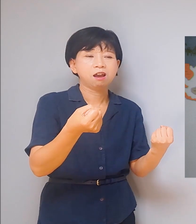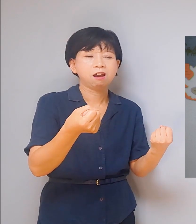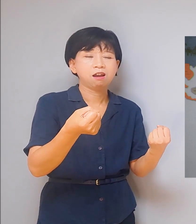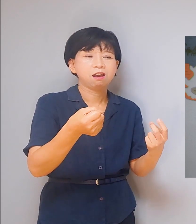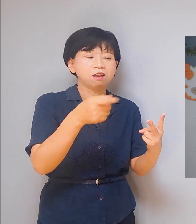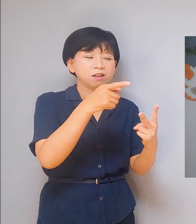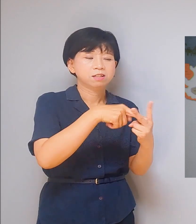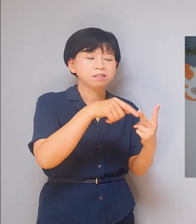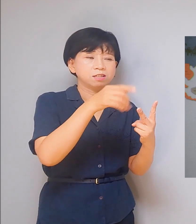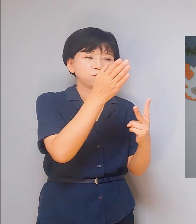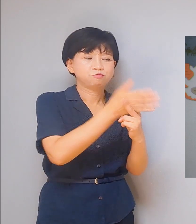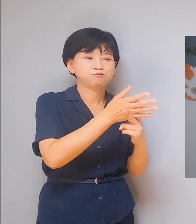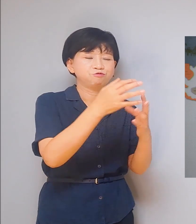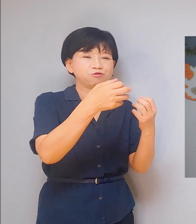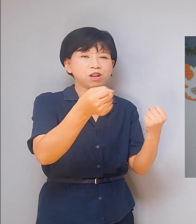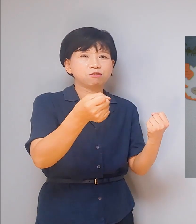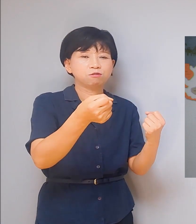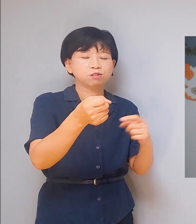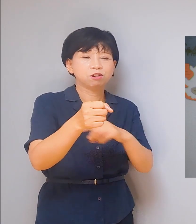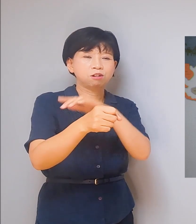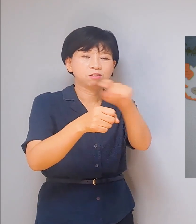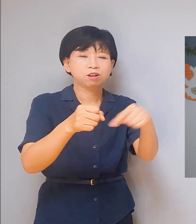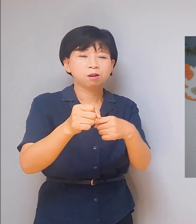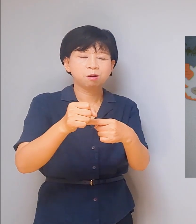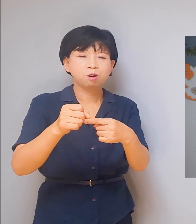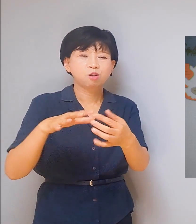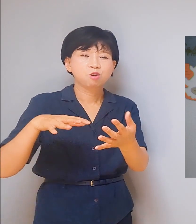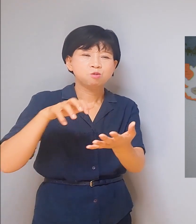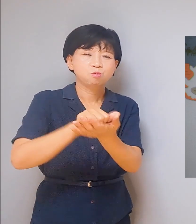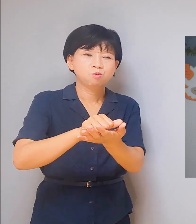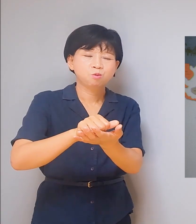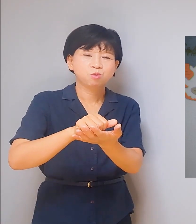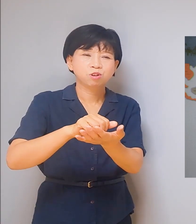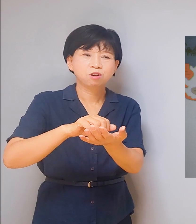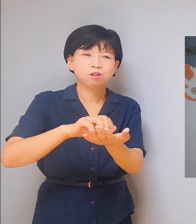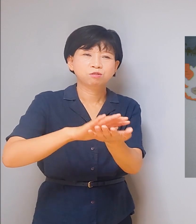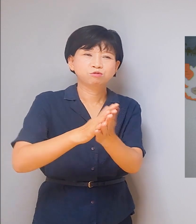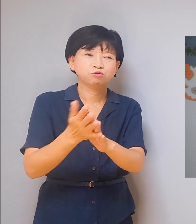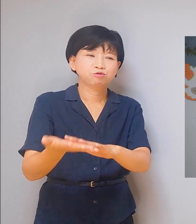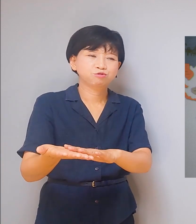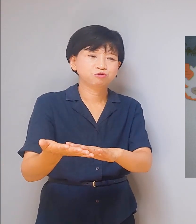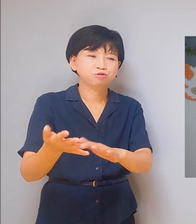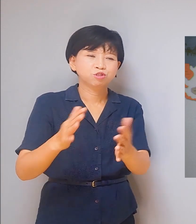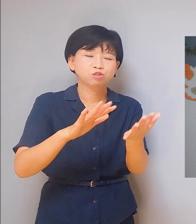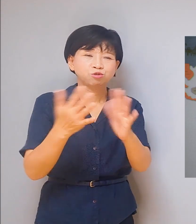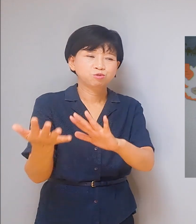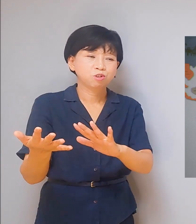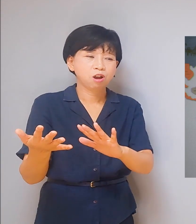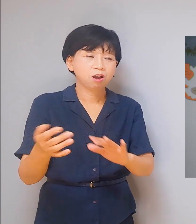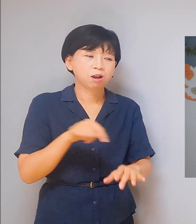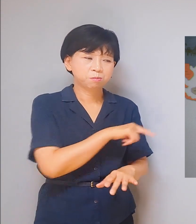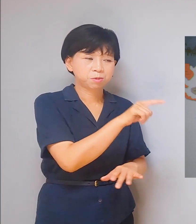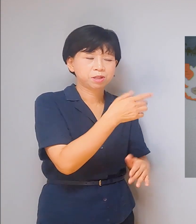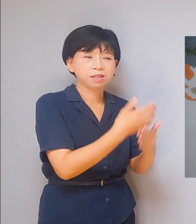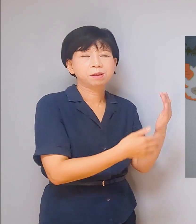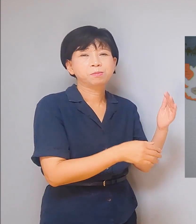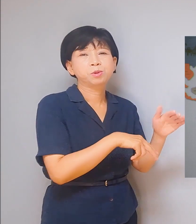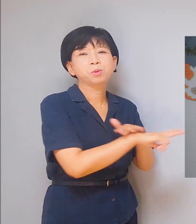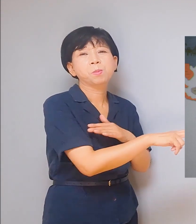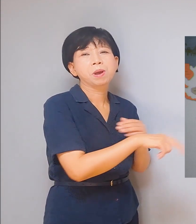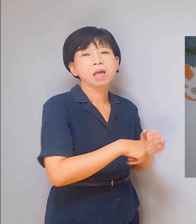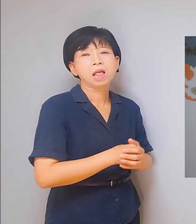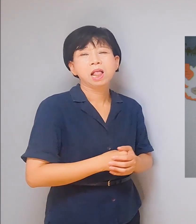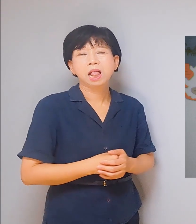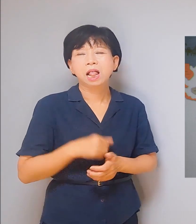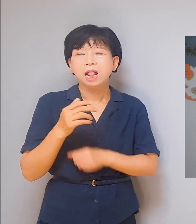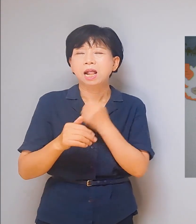찢겨도 한 때는 살게끔 그렇게 나눠요. 그 다음 야곱이 하나님께 이렇게 기도해요. 하나님, 은혜